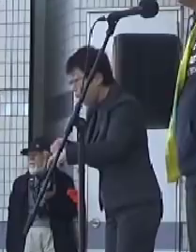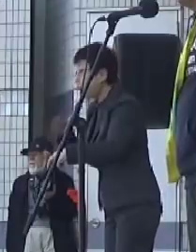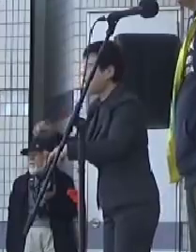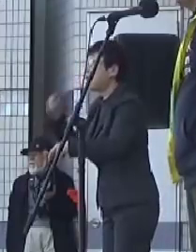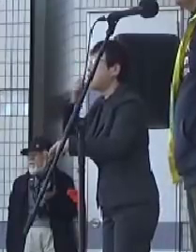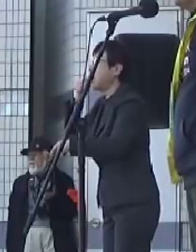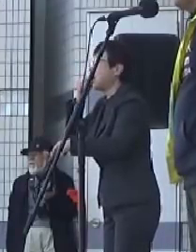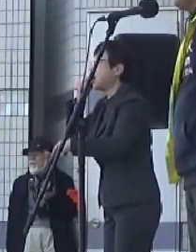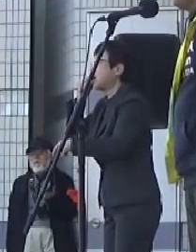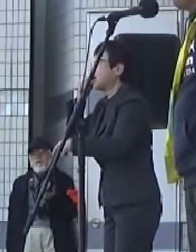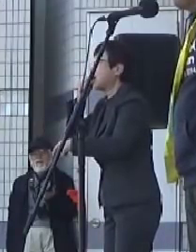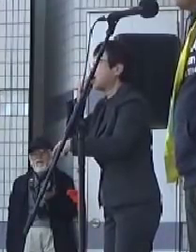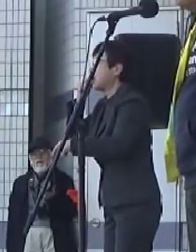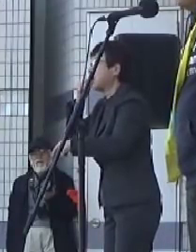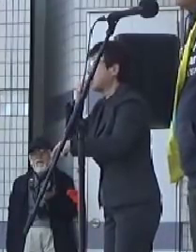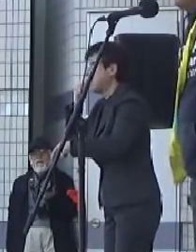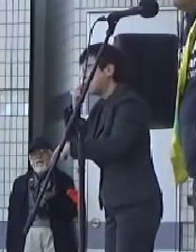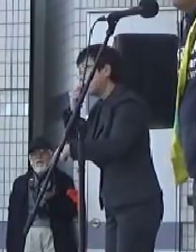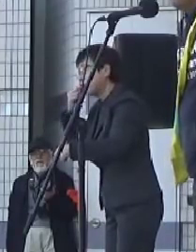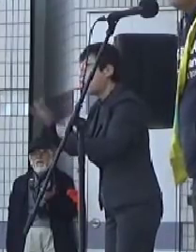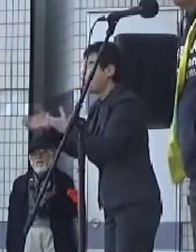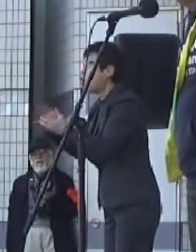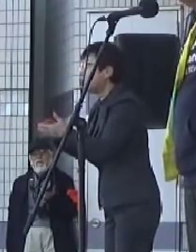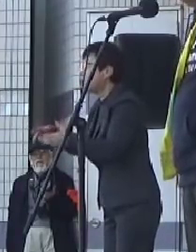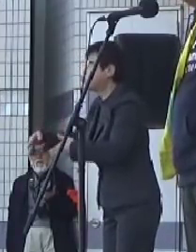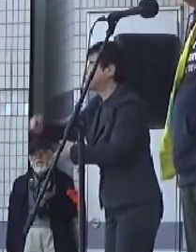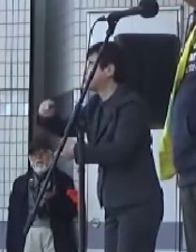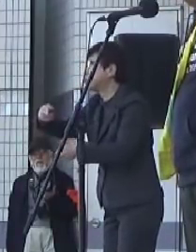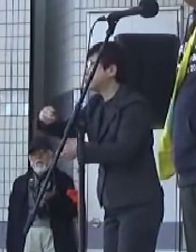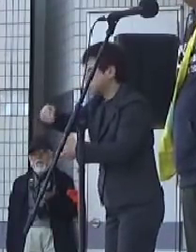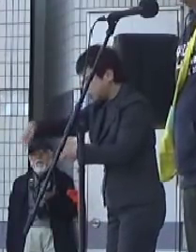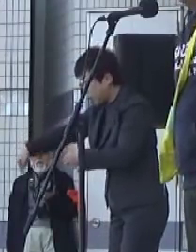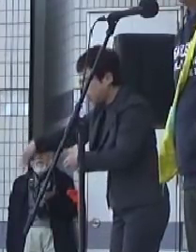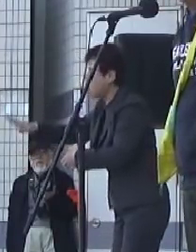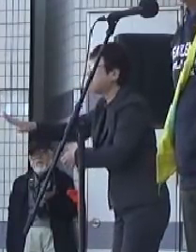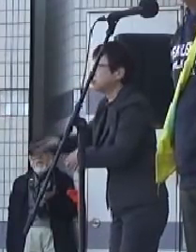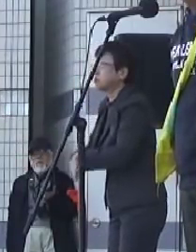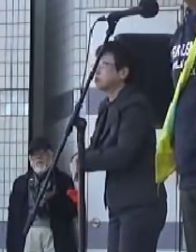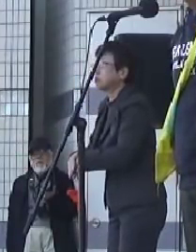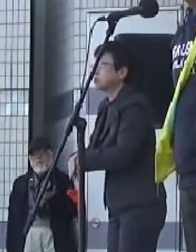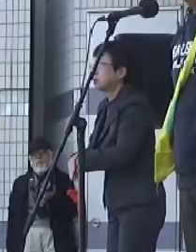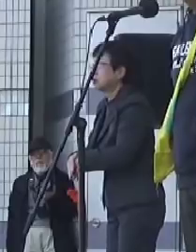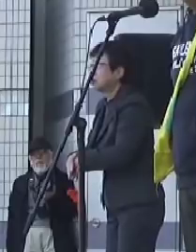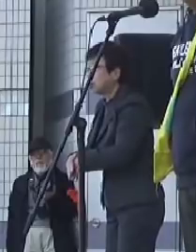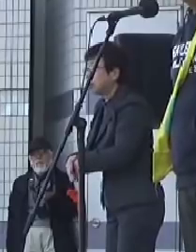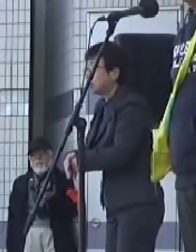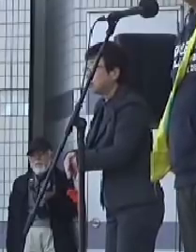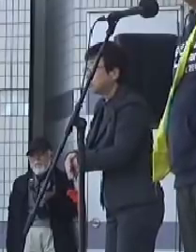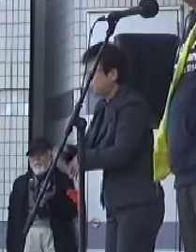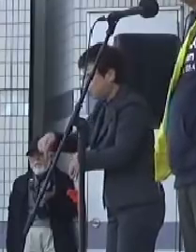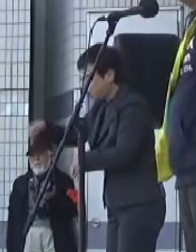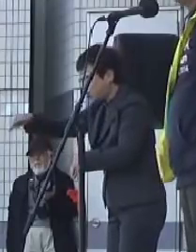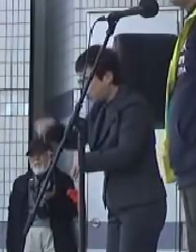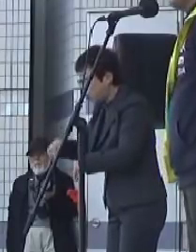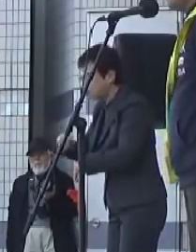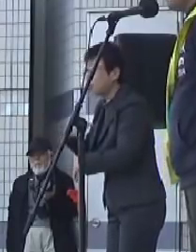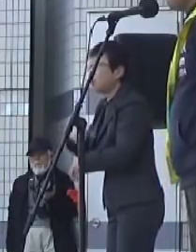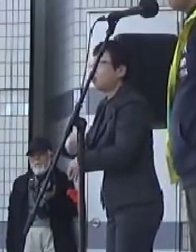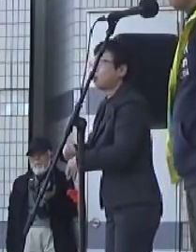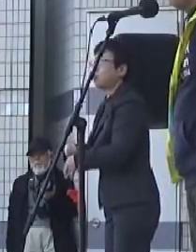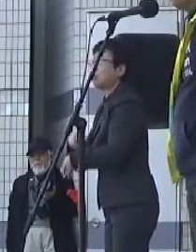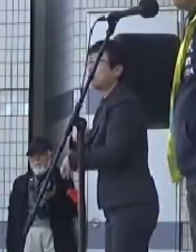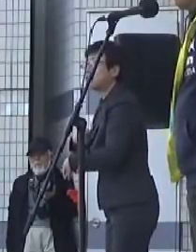装を打ち切られた人がいて、そういう人たちの思いっていうのを国は全然理解してくれ